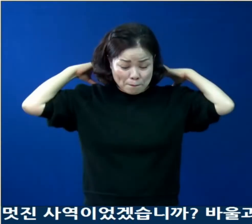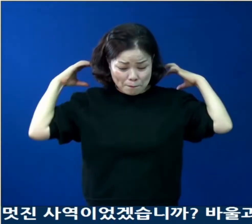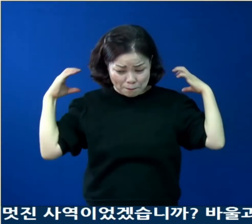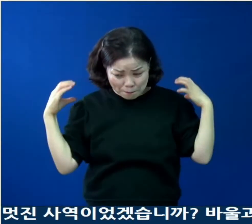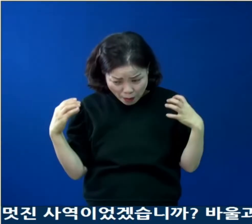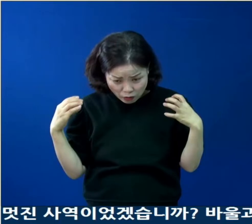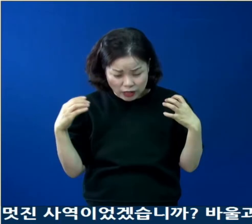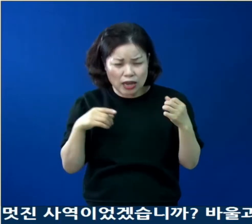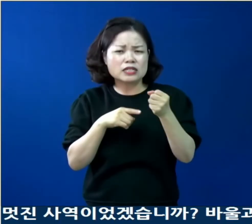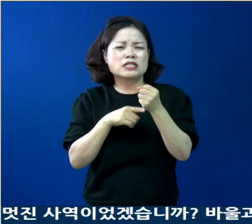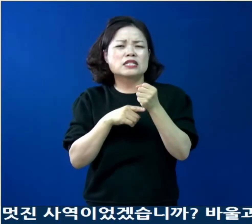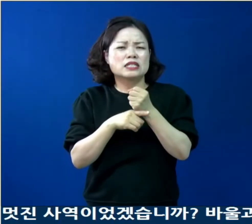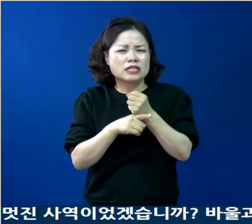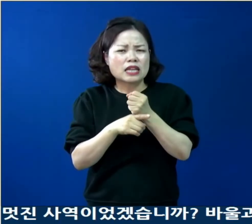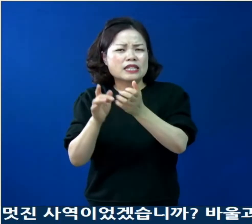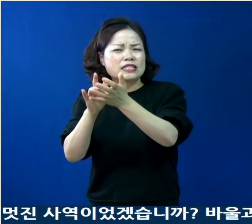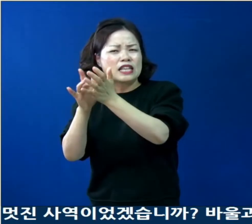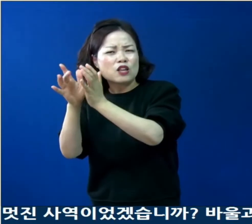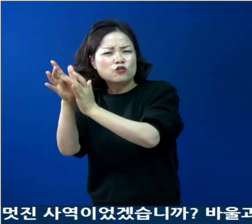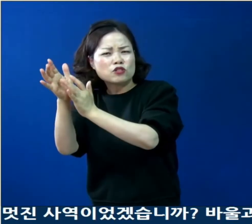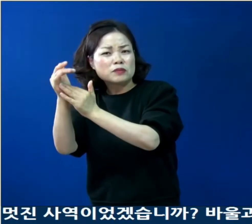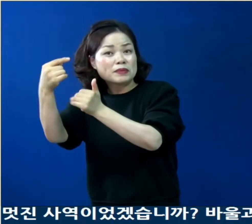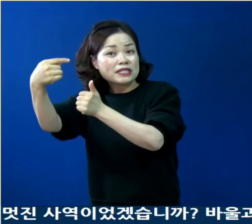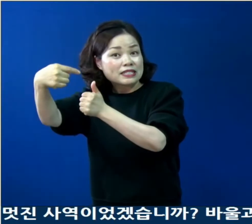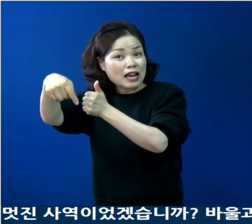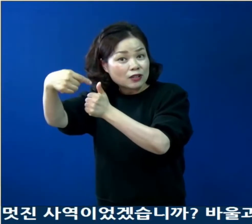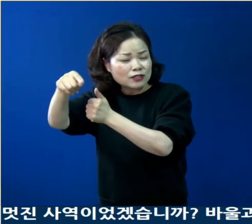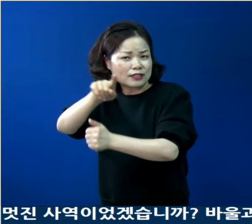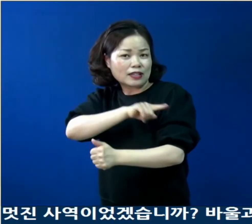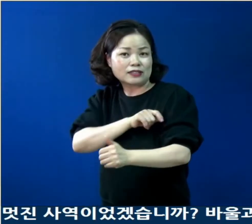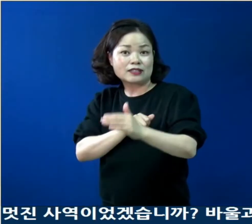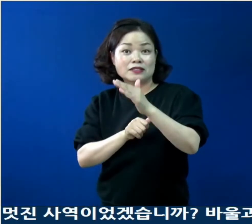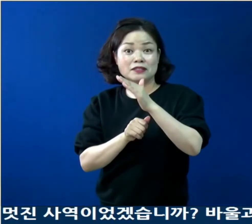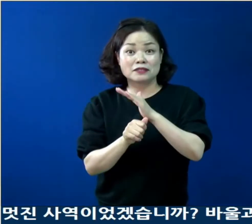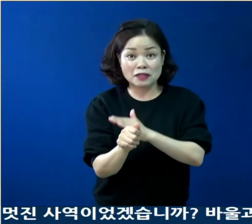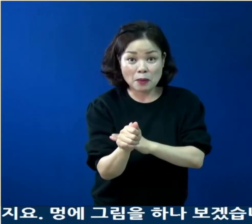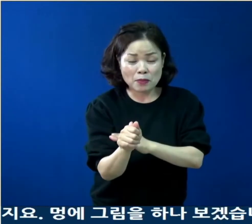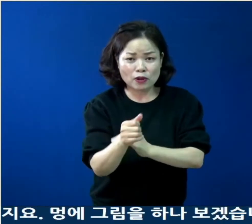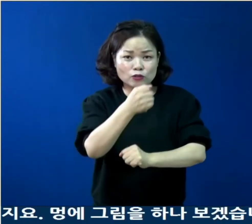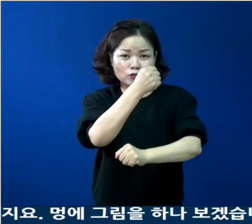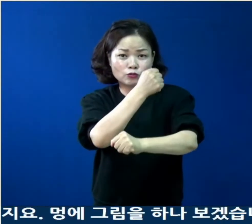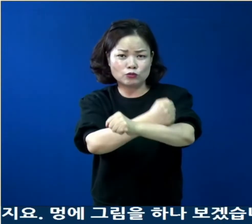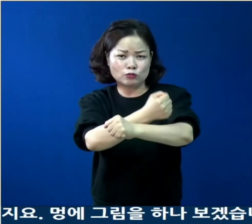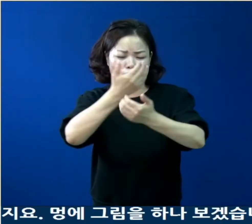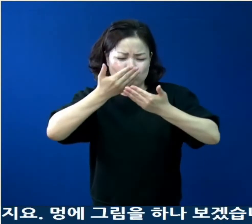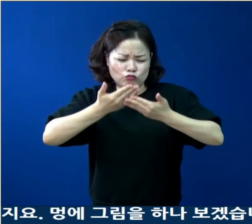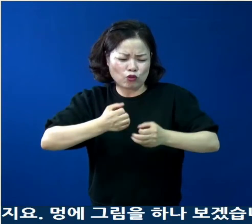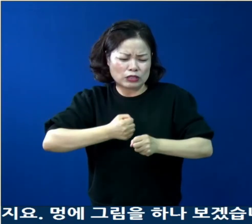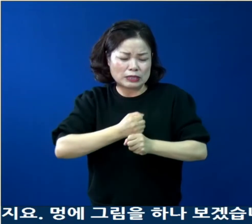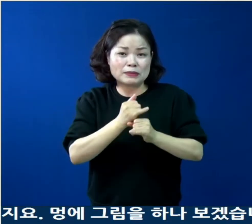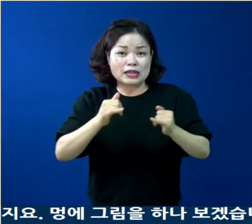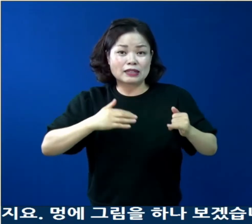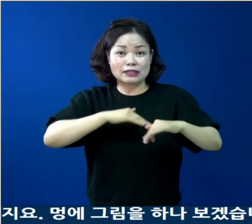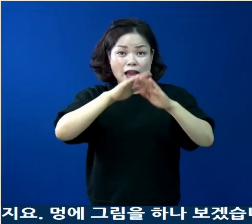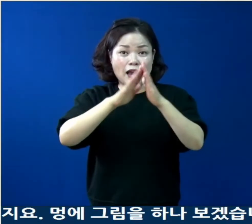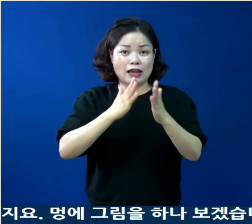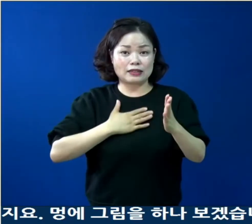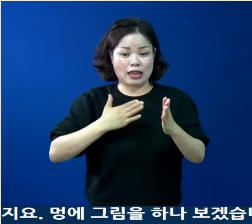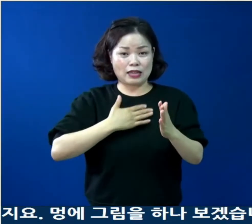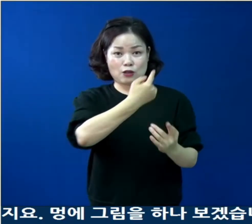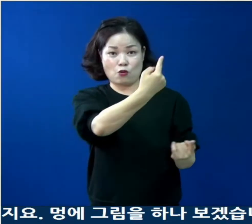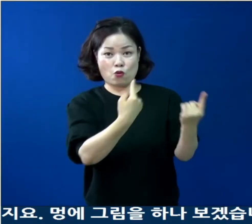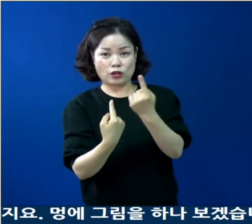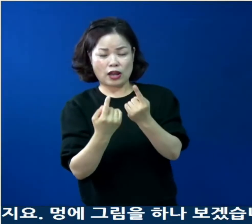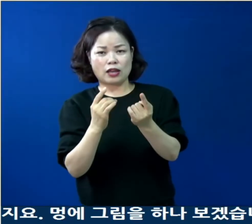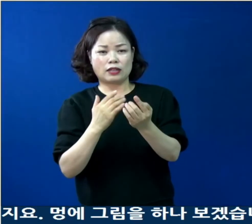이런 의미의 멍에는 예수님이 가르쳐 준 게 가장 대표적이지 않습니까? 수고하고 무거운 짐진 자들아 다 내게로 오라, 내가